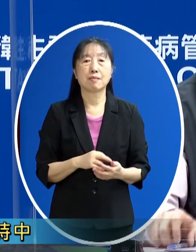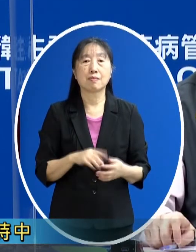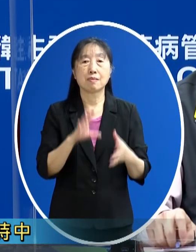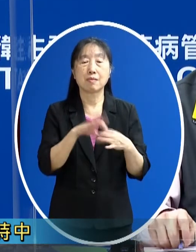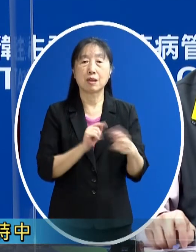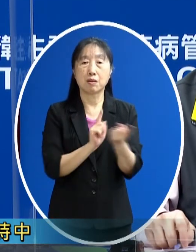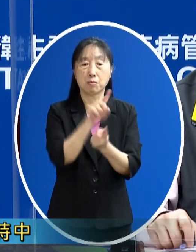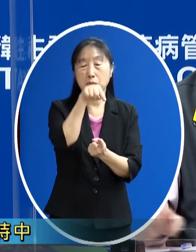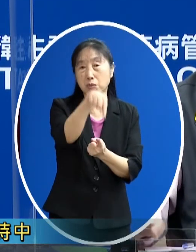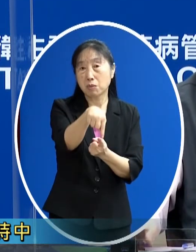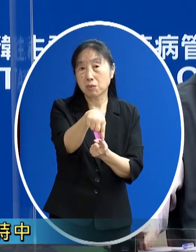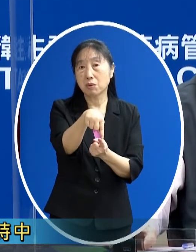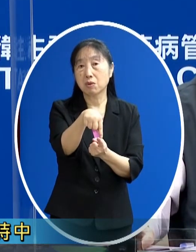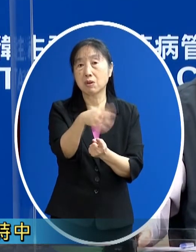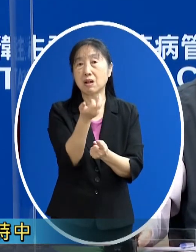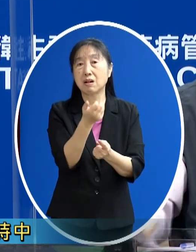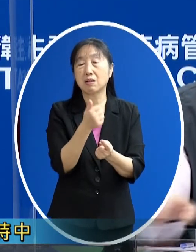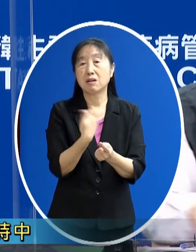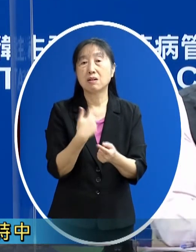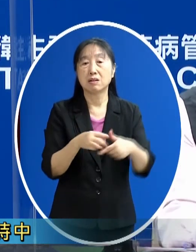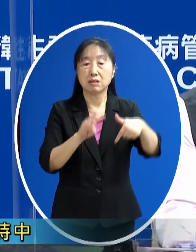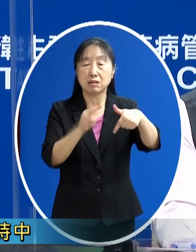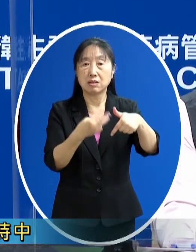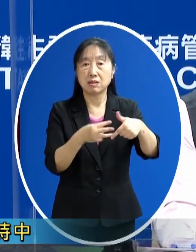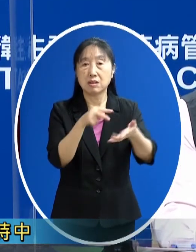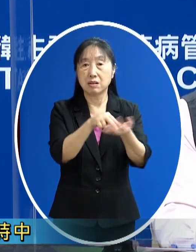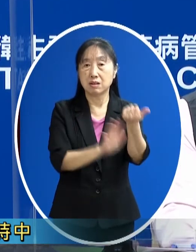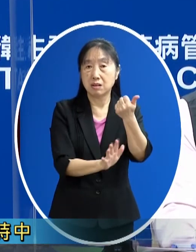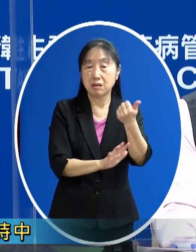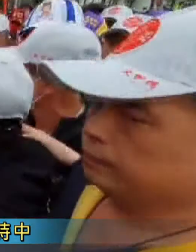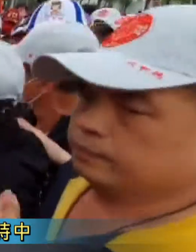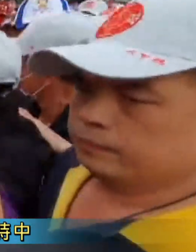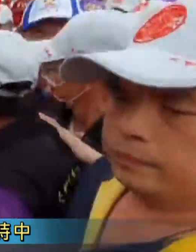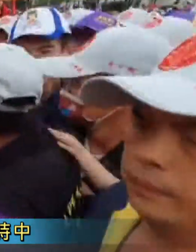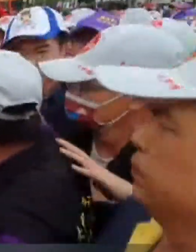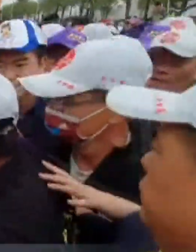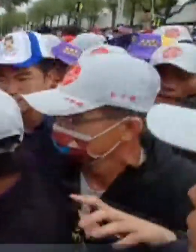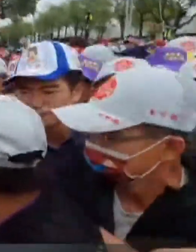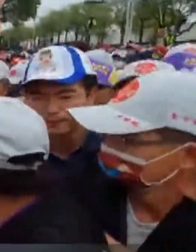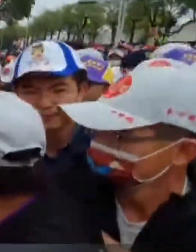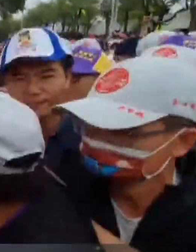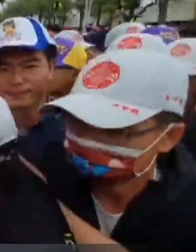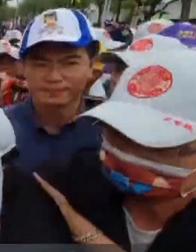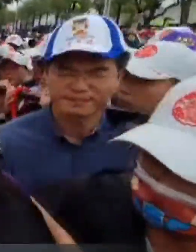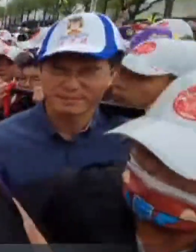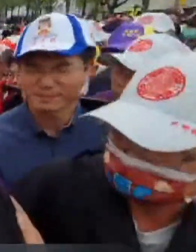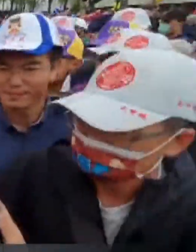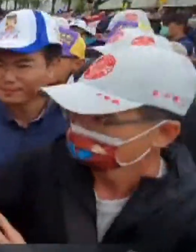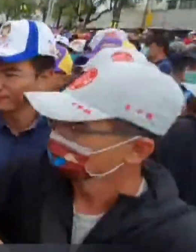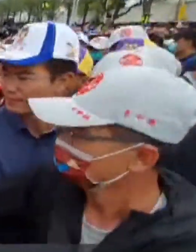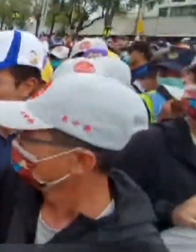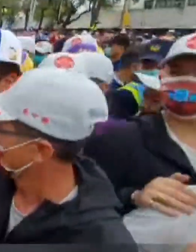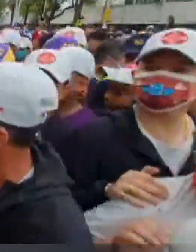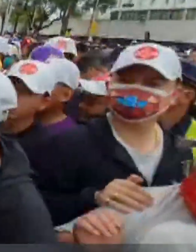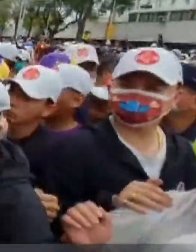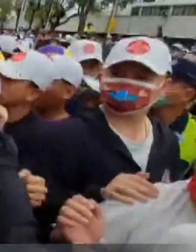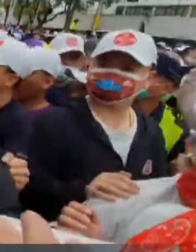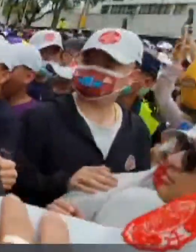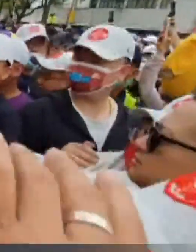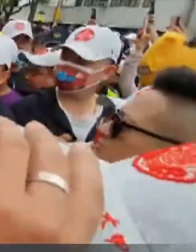廖立伟跟他的一个助理，我们是完全没有碰到。 本土疫情连续两天破200例，对于大甲妈祖绕境活动